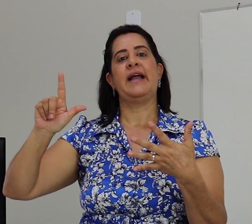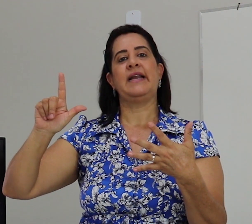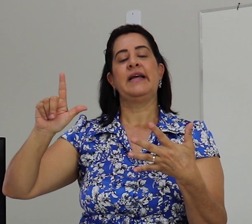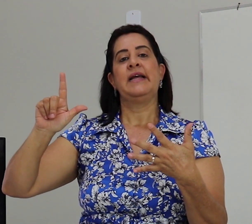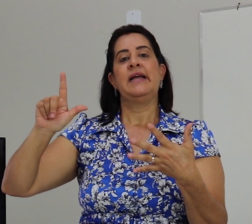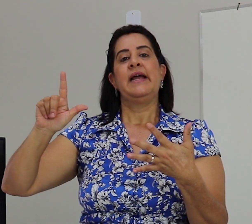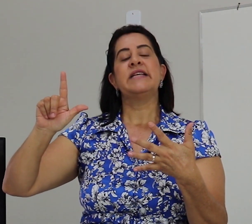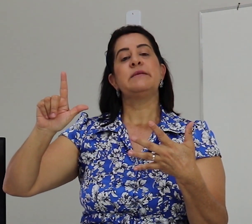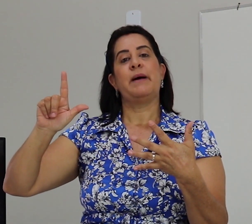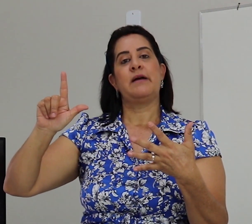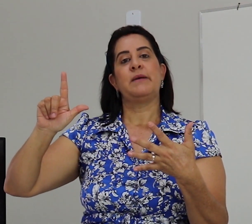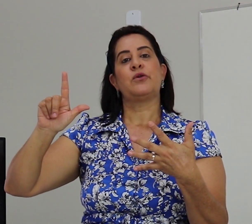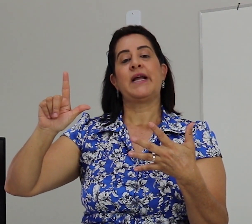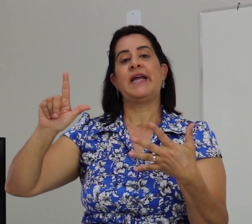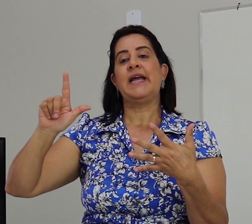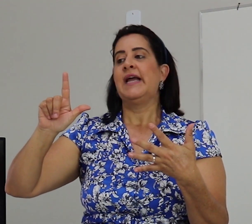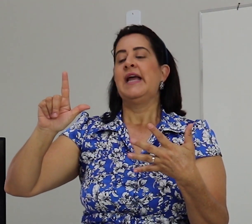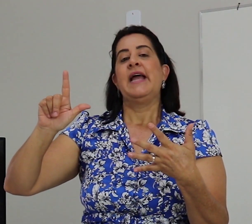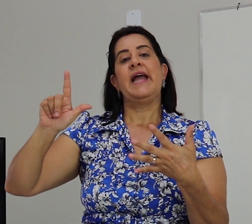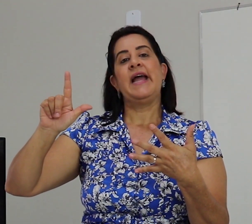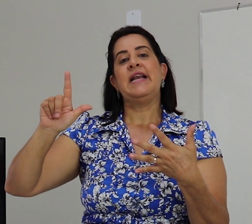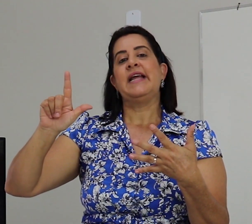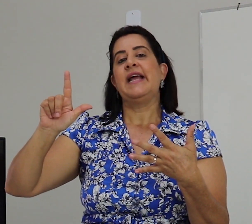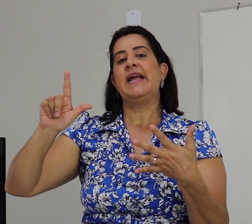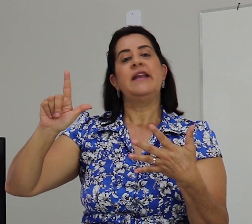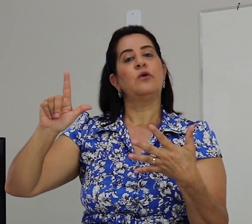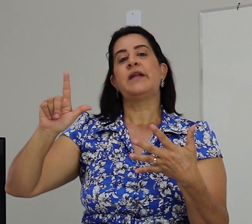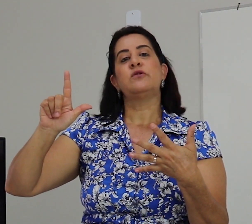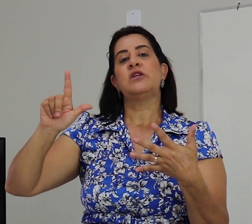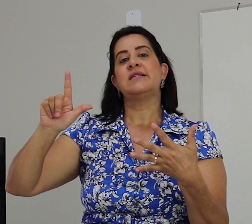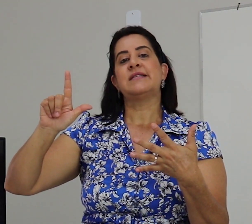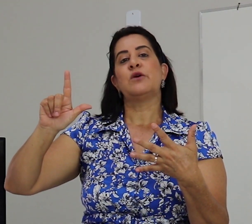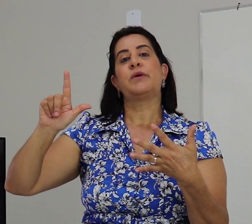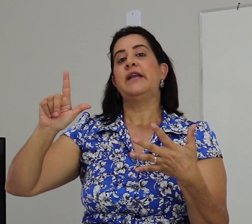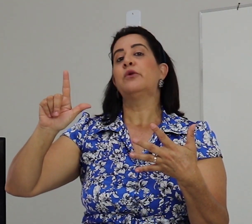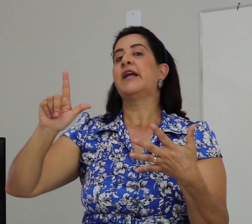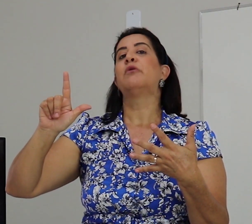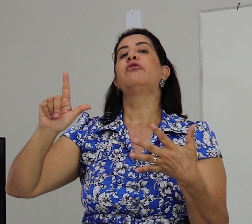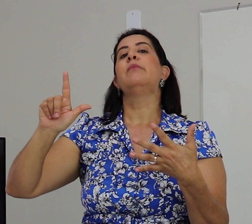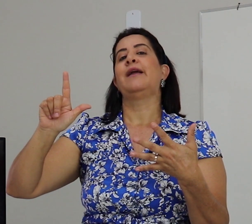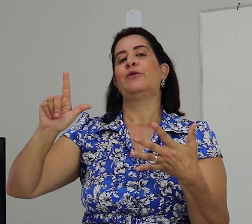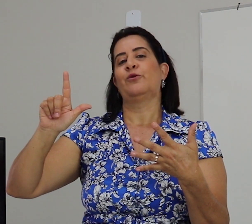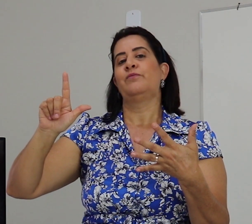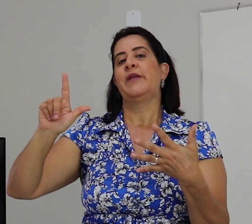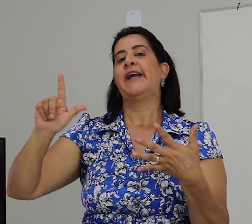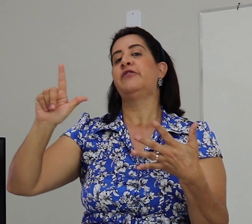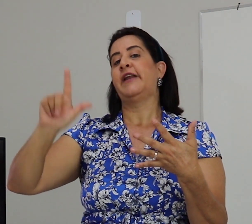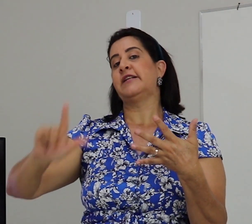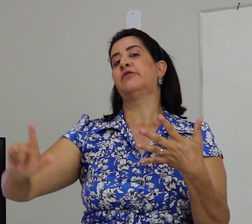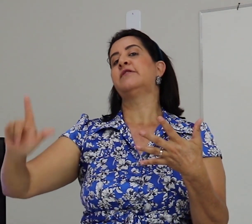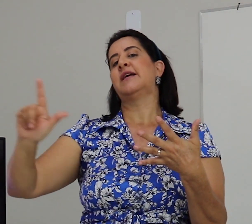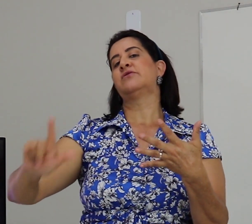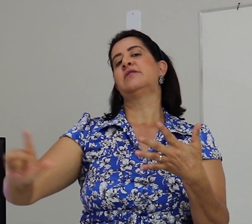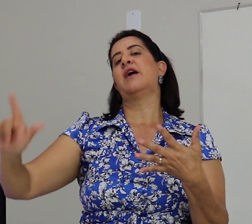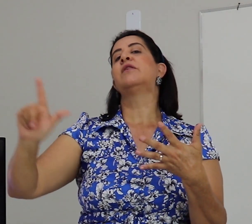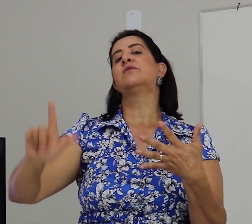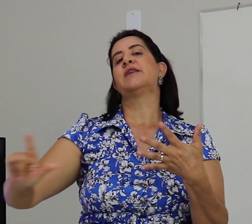L. Esse parâmetro aqui, ele não tem utilização, porque ele não tem movimento. É diferente se eu fizesse um sinal que